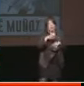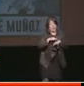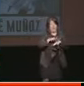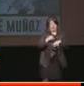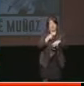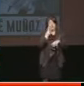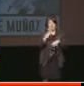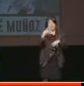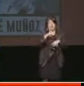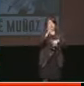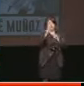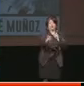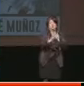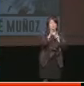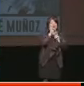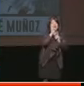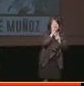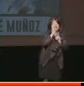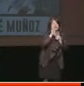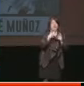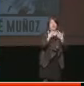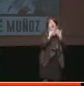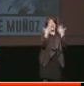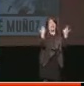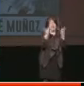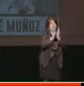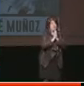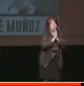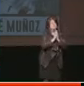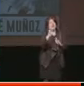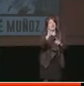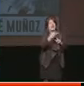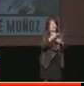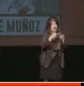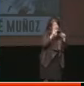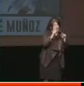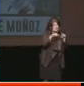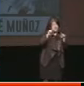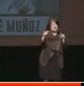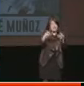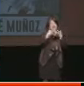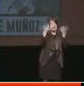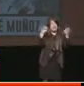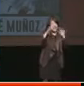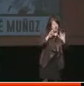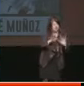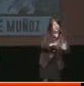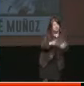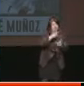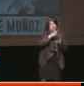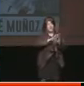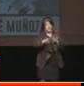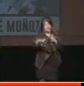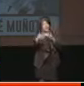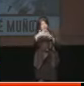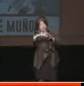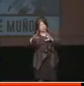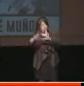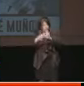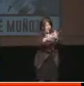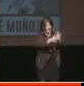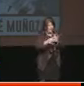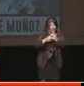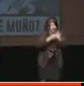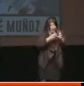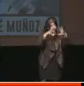depressione lucidità chiaroveggenza sono tre sorelle che si prendono per mano lui è sempre così castigo vediamo che cosa verrà a dirci a